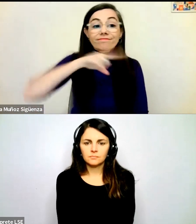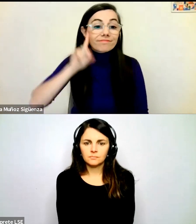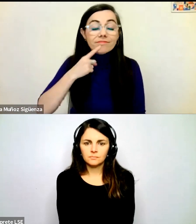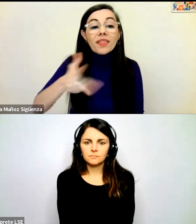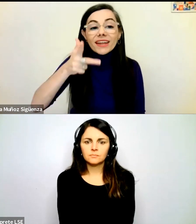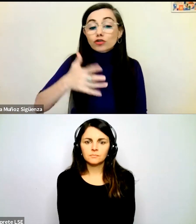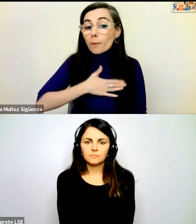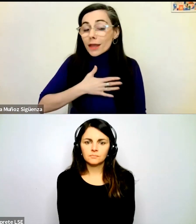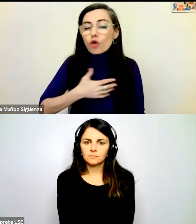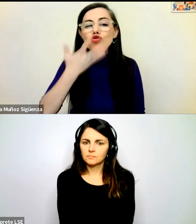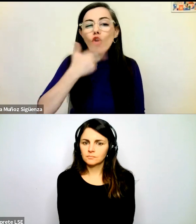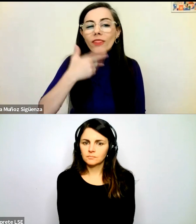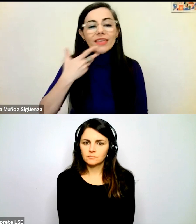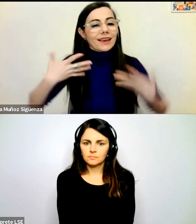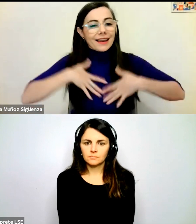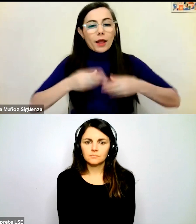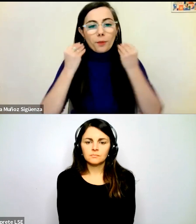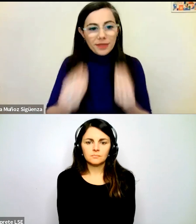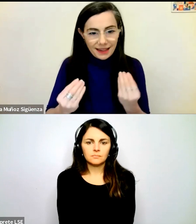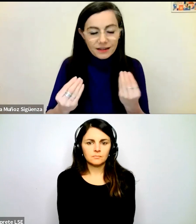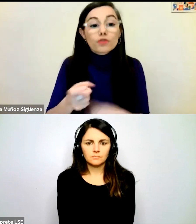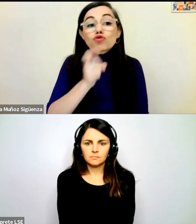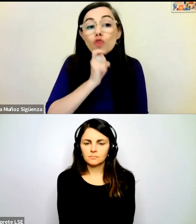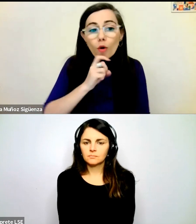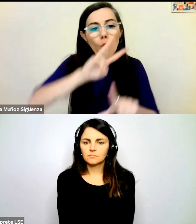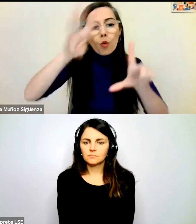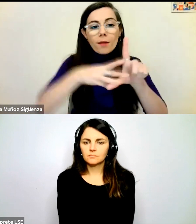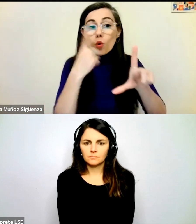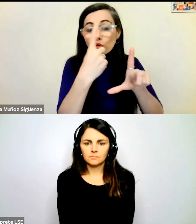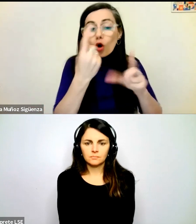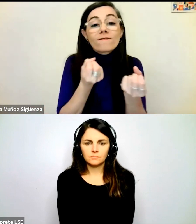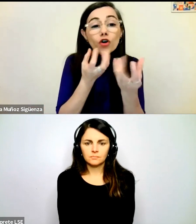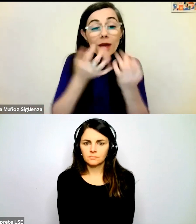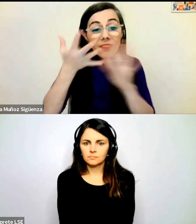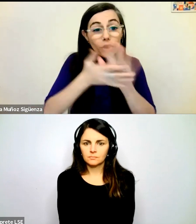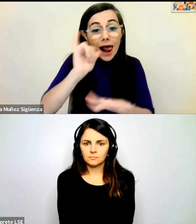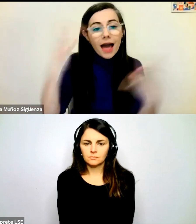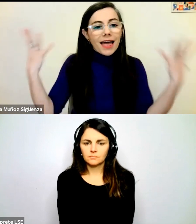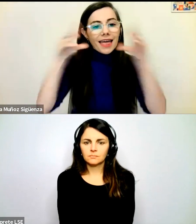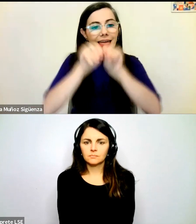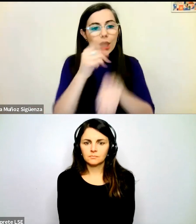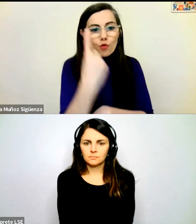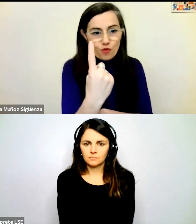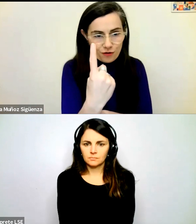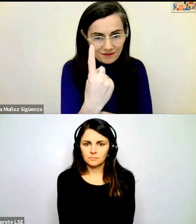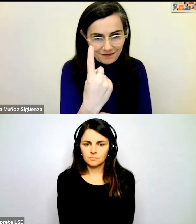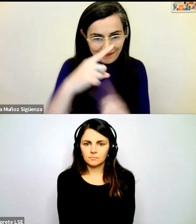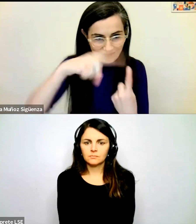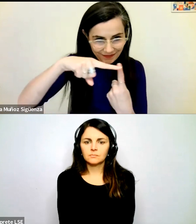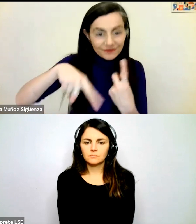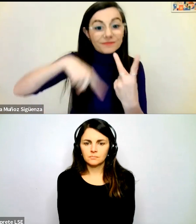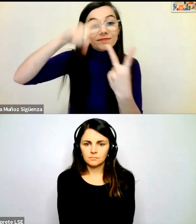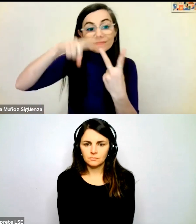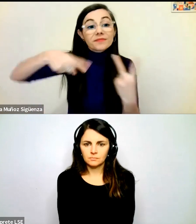tengáis en cuenta 3 cosas. Una es el conocimiento en profundidad de cuáles son vuestros derechos. Otro,